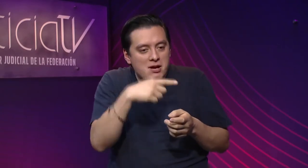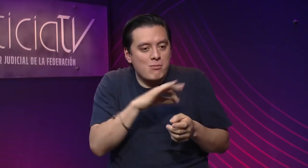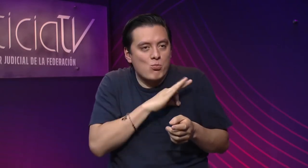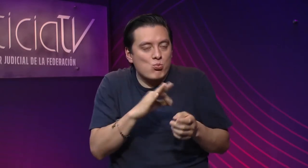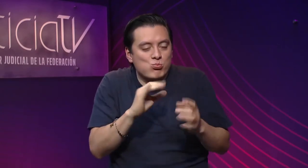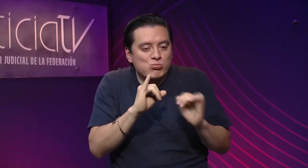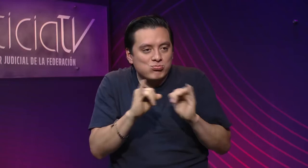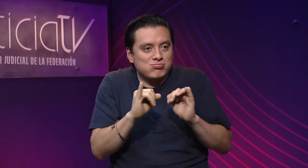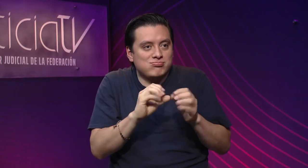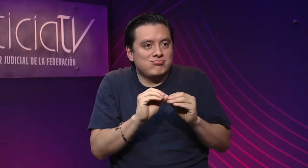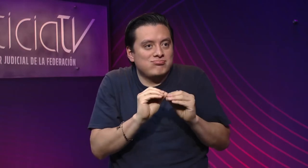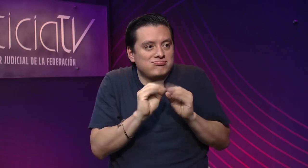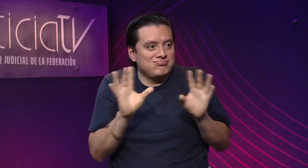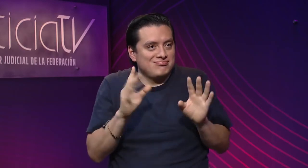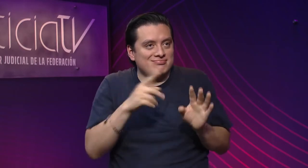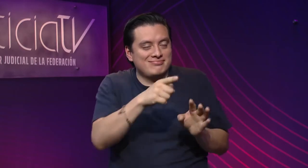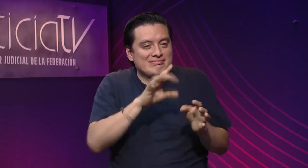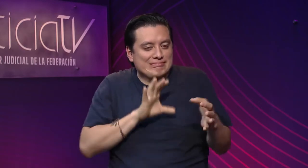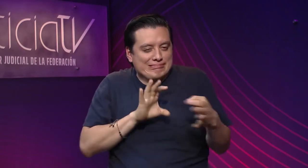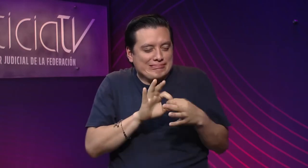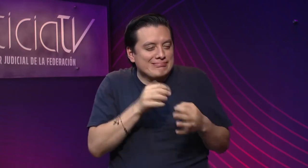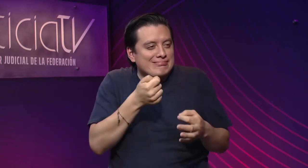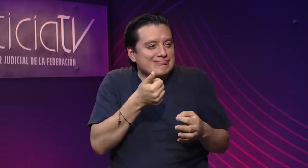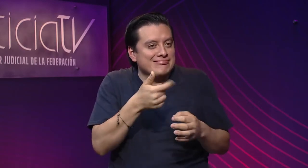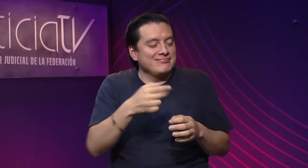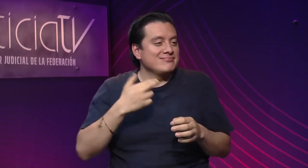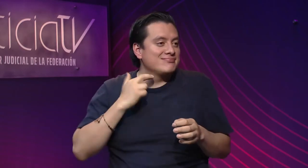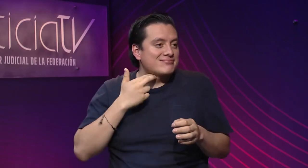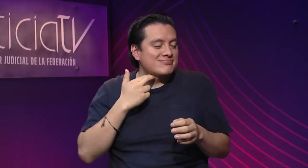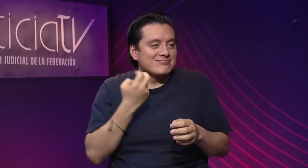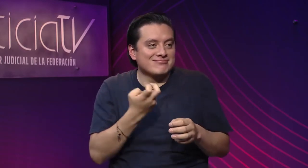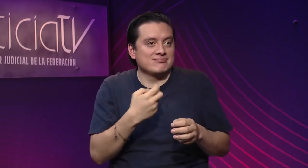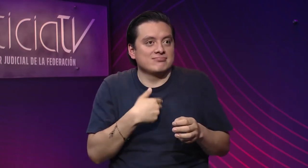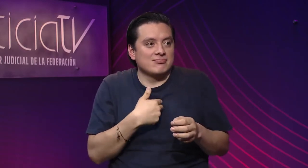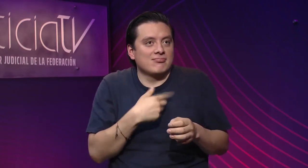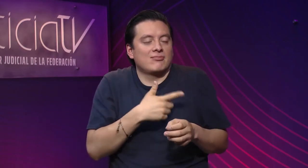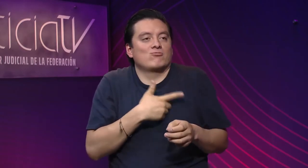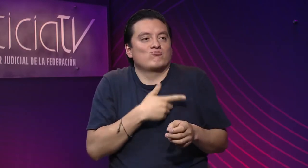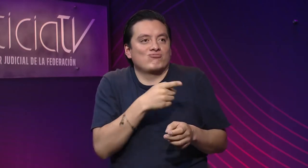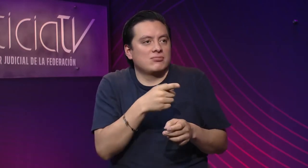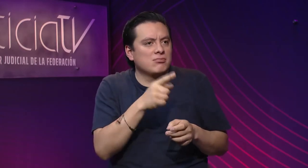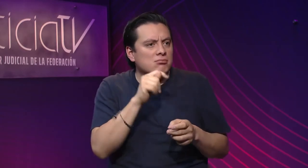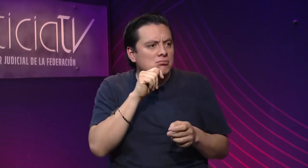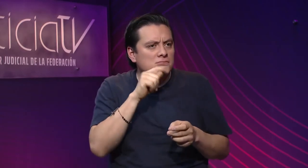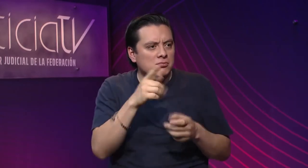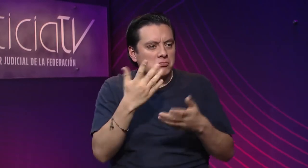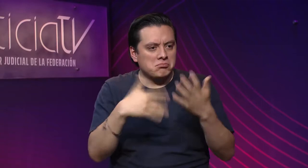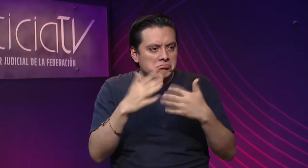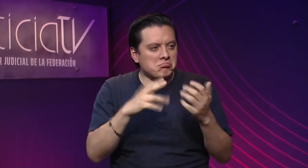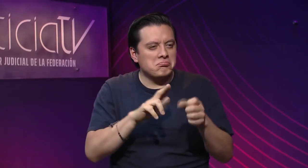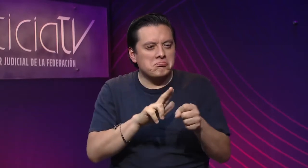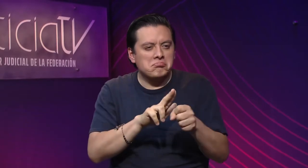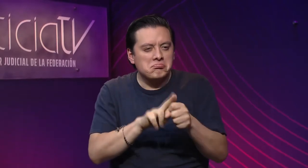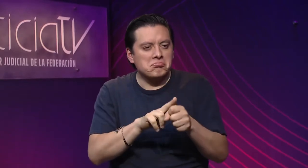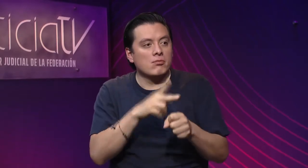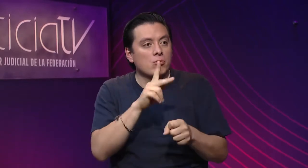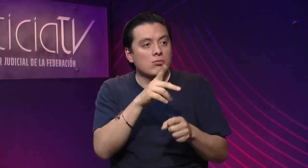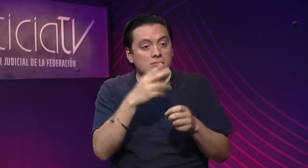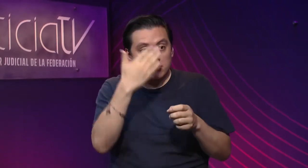electrónica y entonces él sabía pasar los conocimientos y te quedaban más claros. En aquel entonces tomábamos una clase sobre